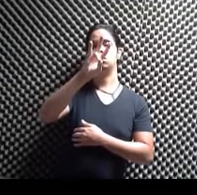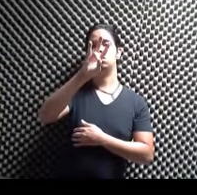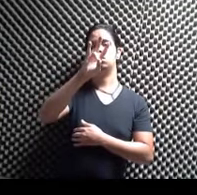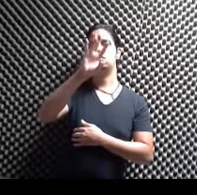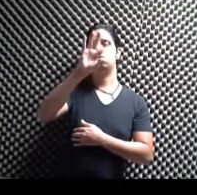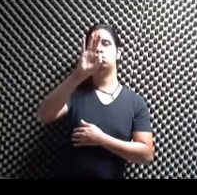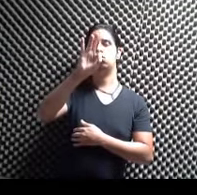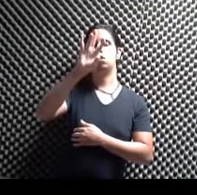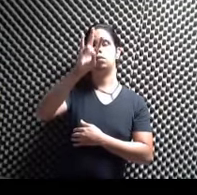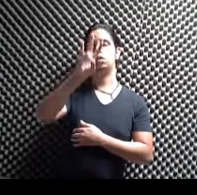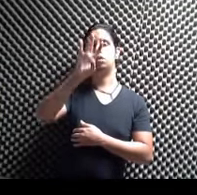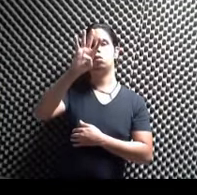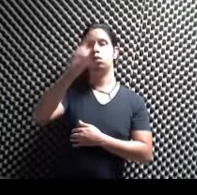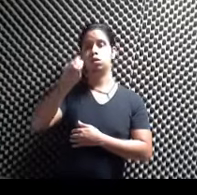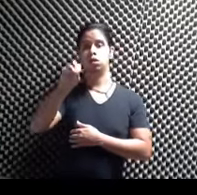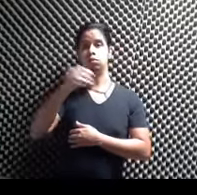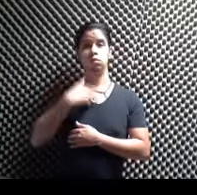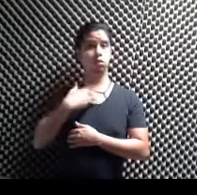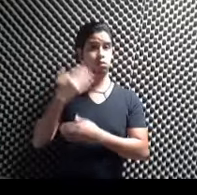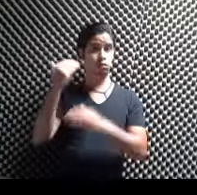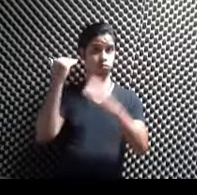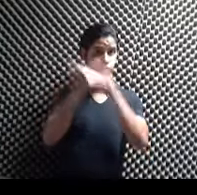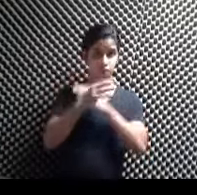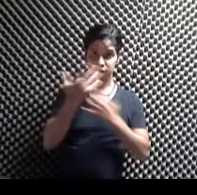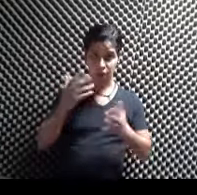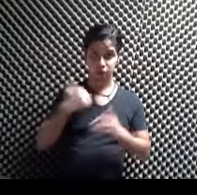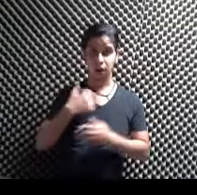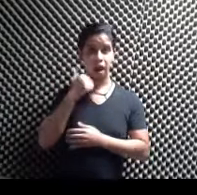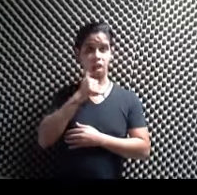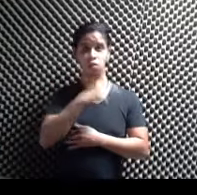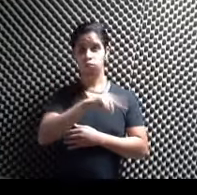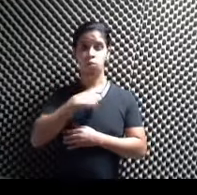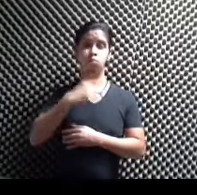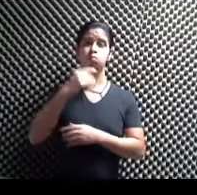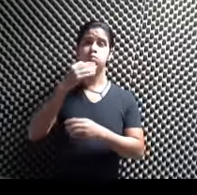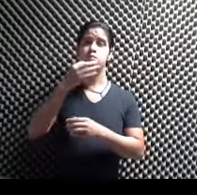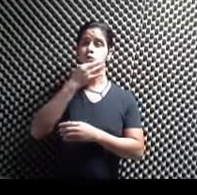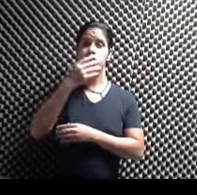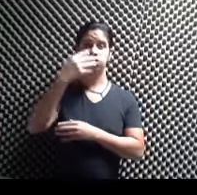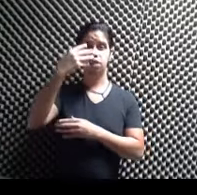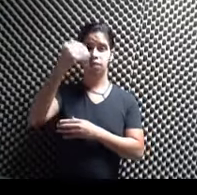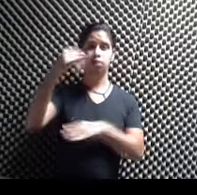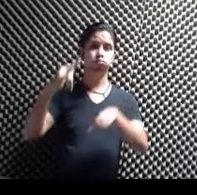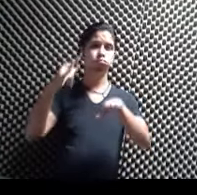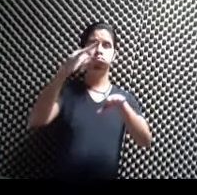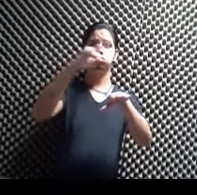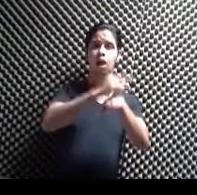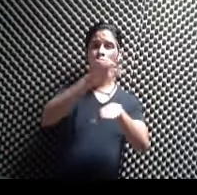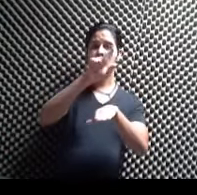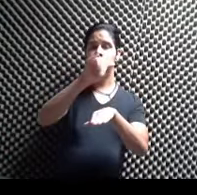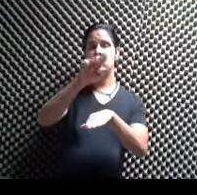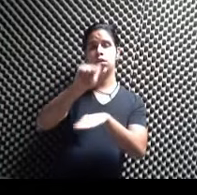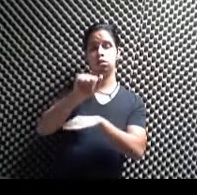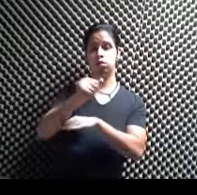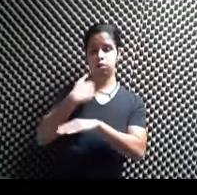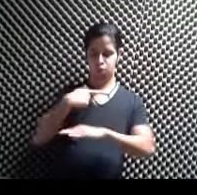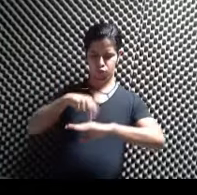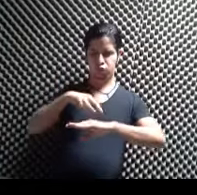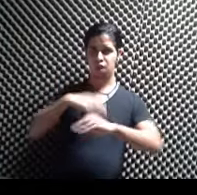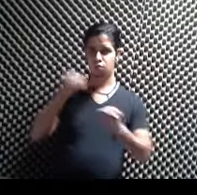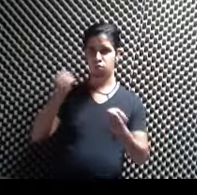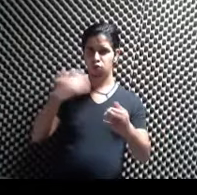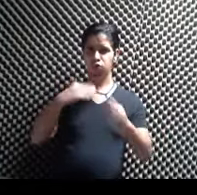787-667-9740. Mira que ya se van ya mismo para la Romana. Uh-huh. Ya mismo. Y además, igual, en Puerto Rico hay cuántas comunidades que necesitan, correcto, también ayuda.